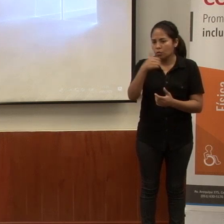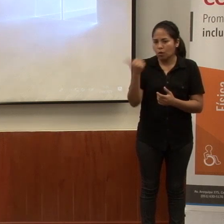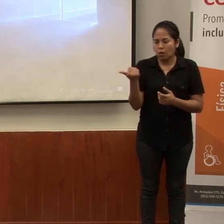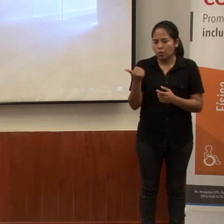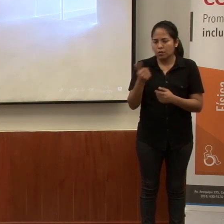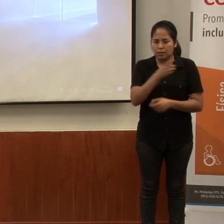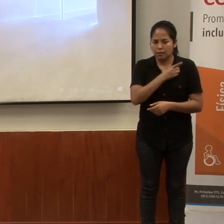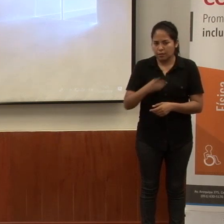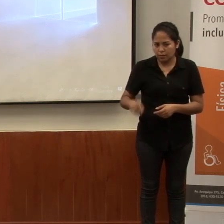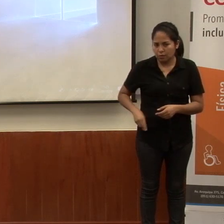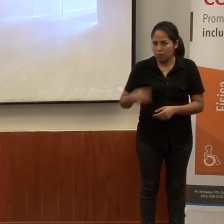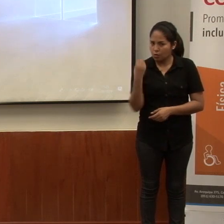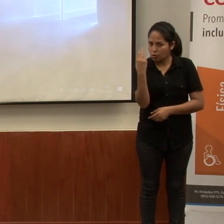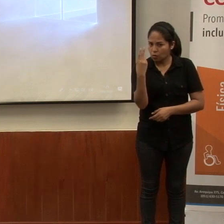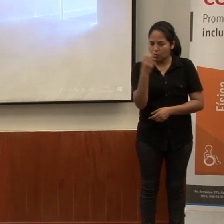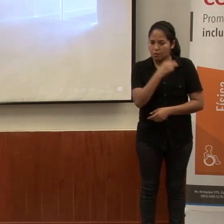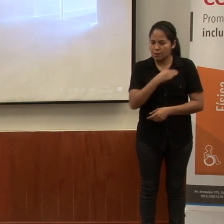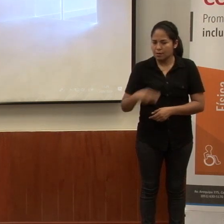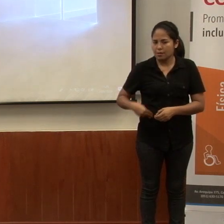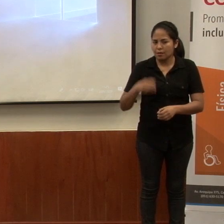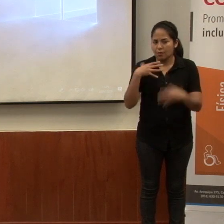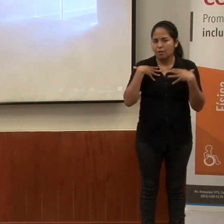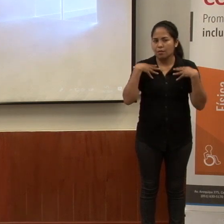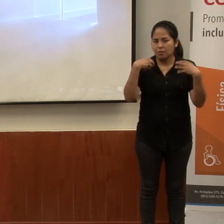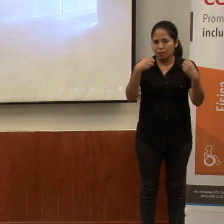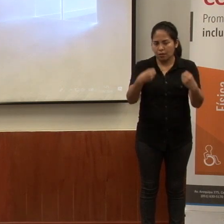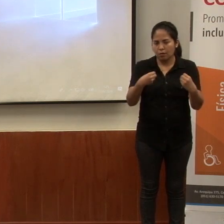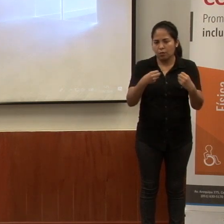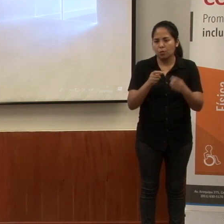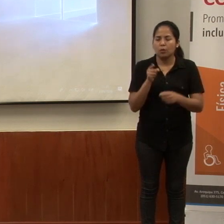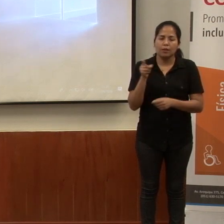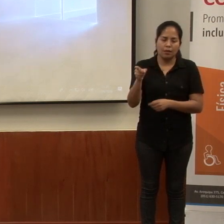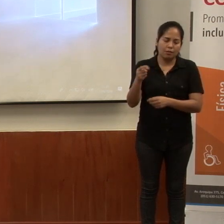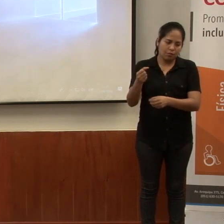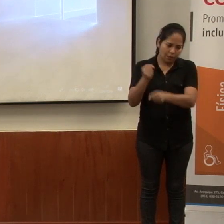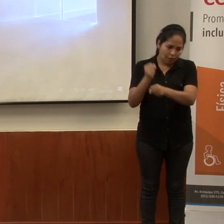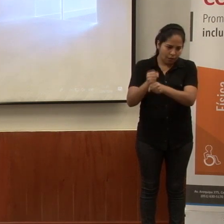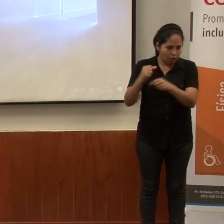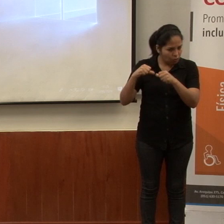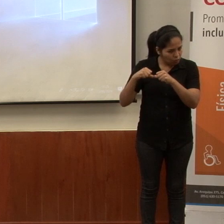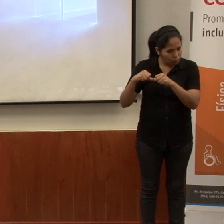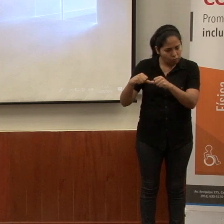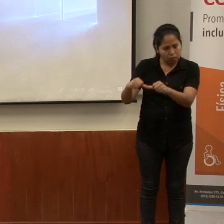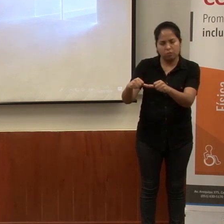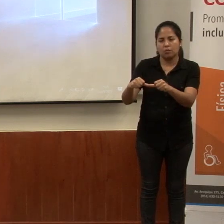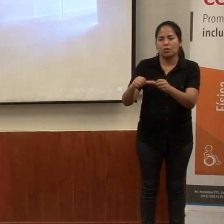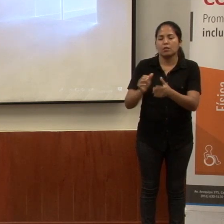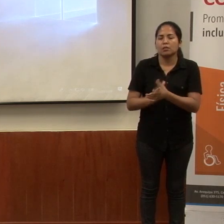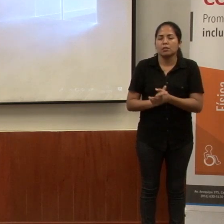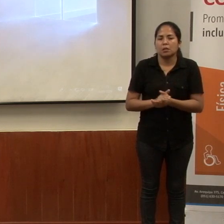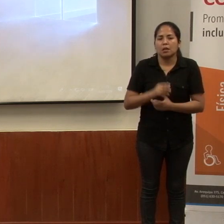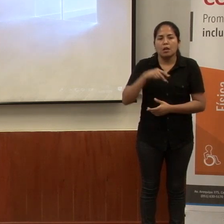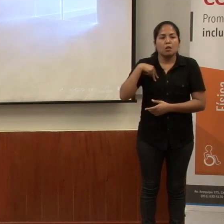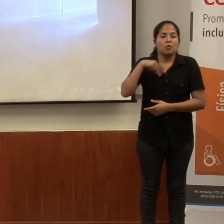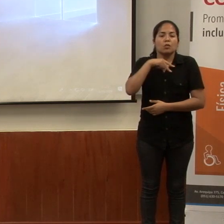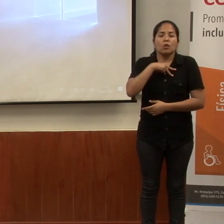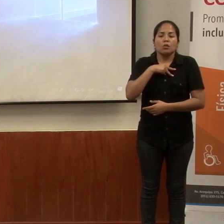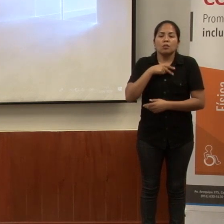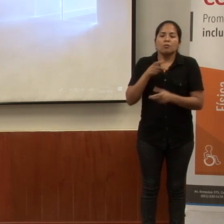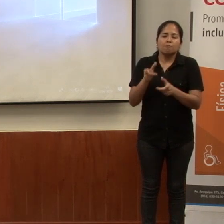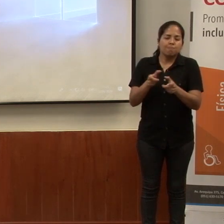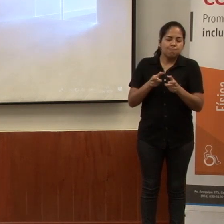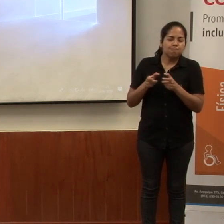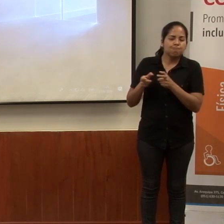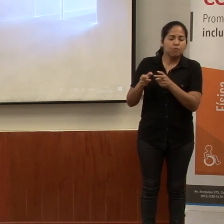12 direcciones del Ministerio de Salud para que hagan lo que tengan que hacer. Y nosotros somos como los sensores que le decimos,